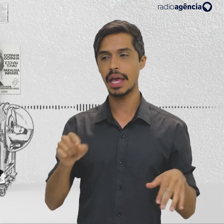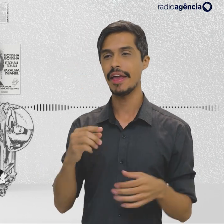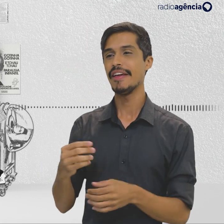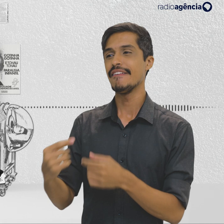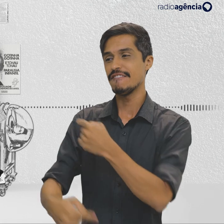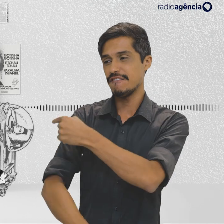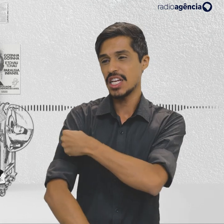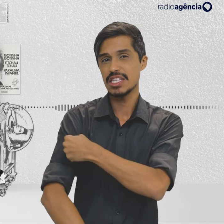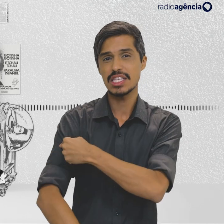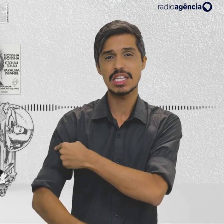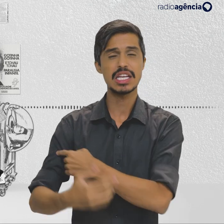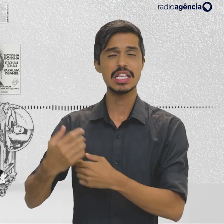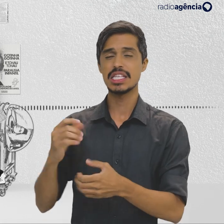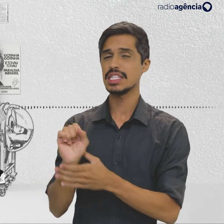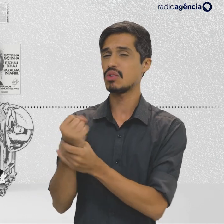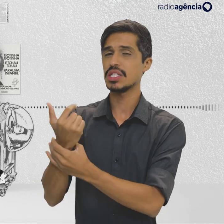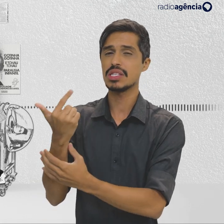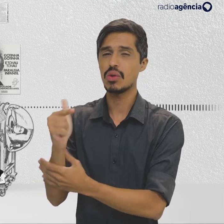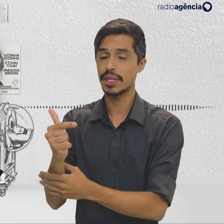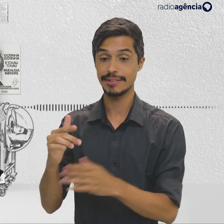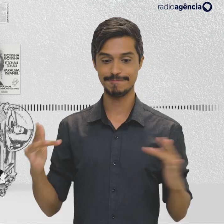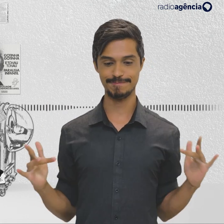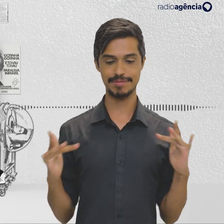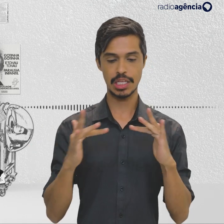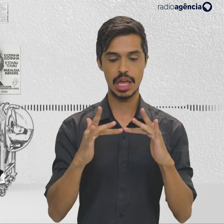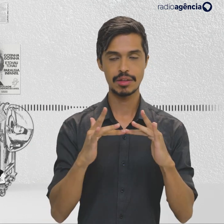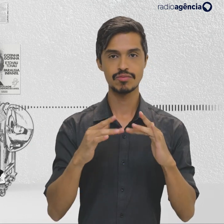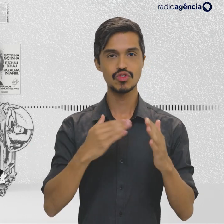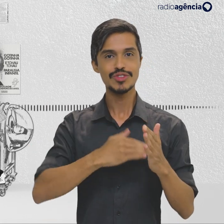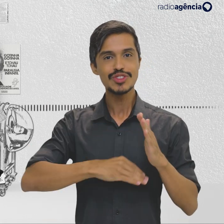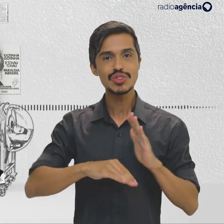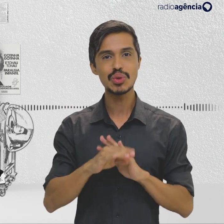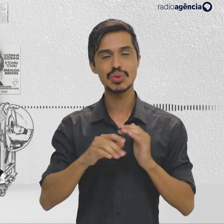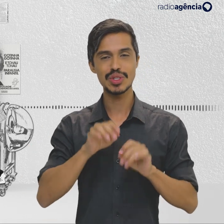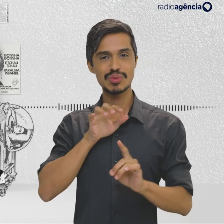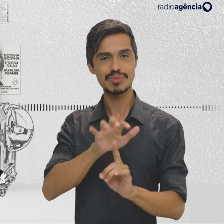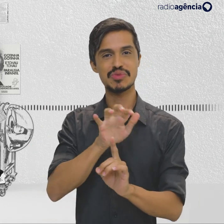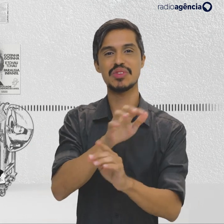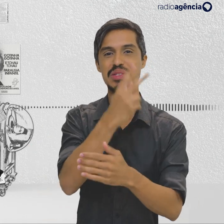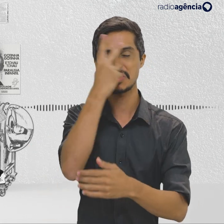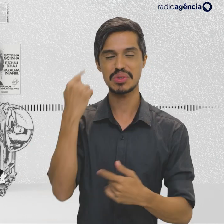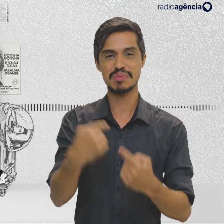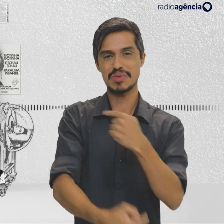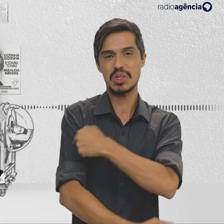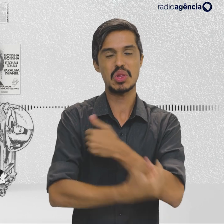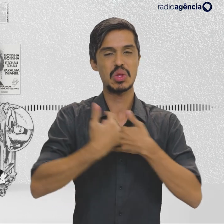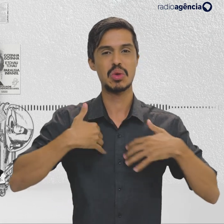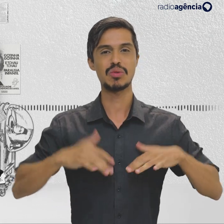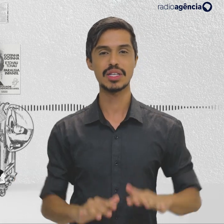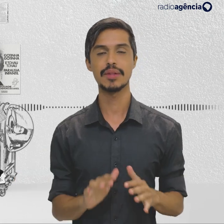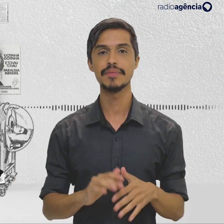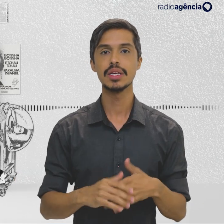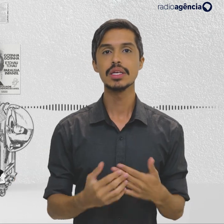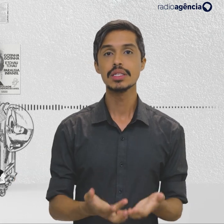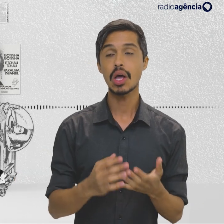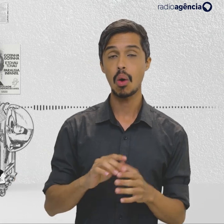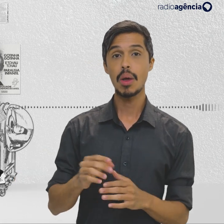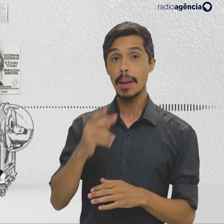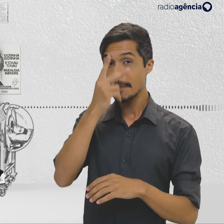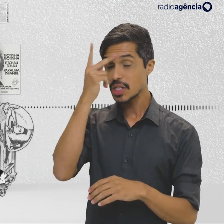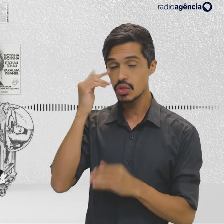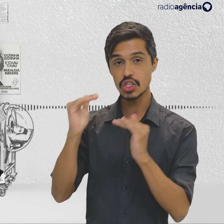sejam seguras de forma geral ou seja as fake News sobre as vacinas contra covid espalhadas até mesmo por